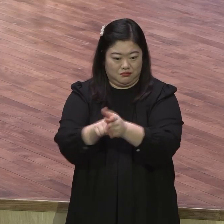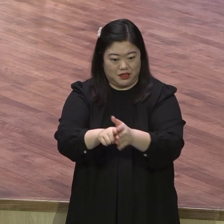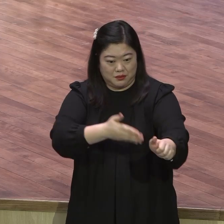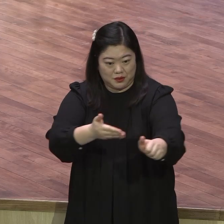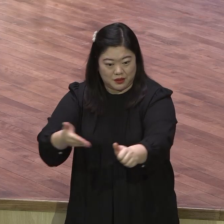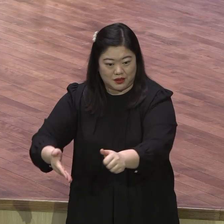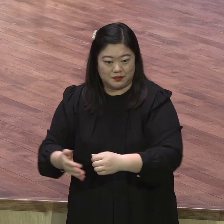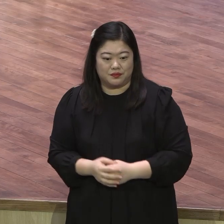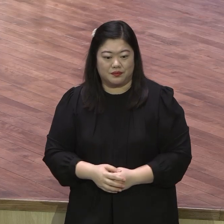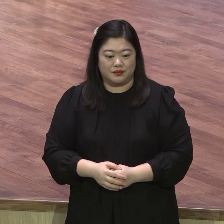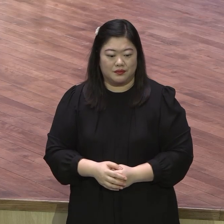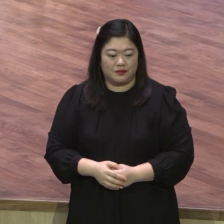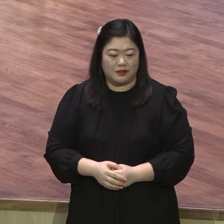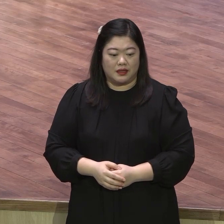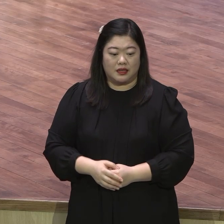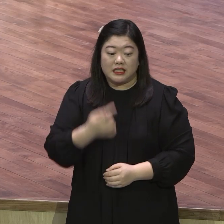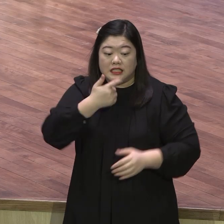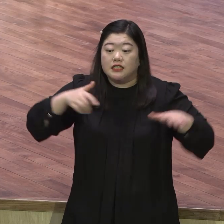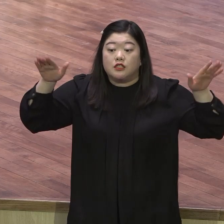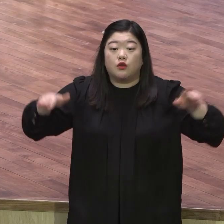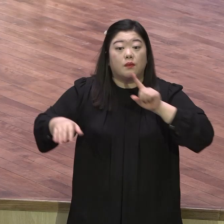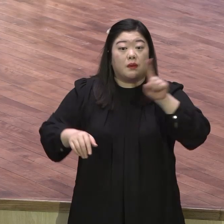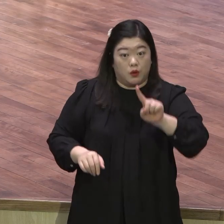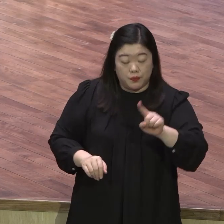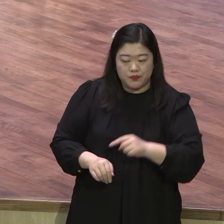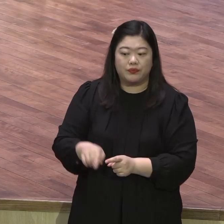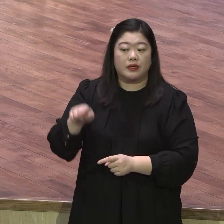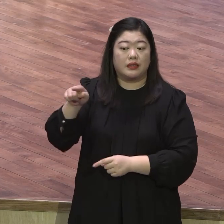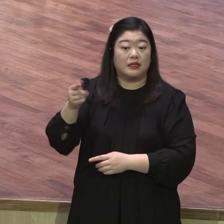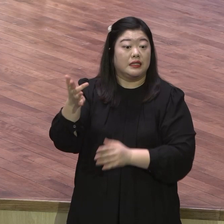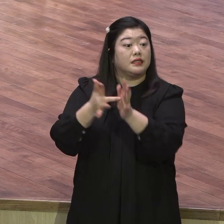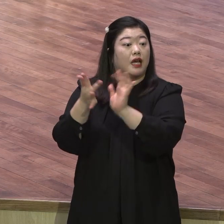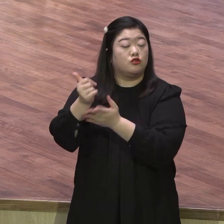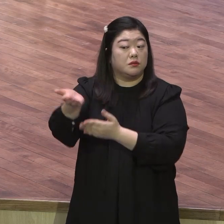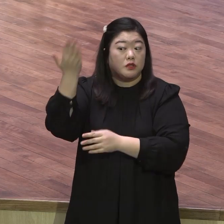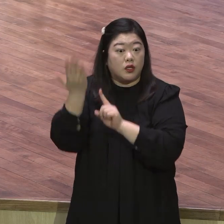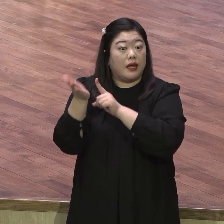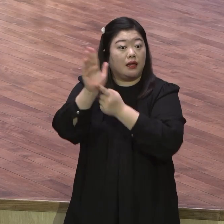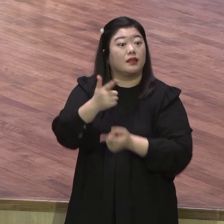이루어졌다. 그가 말씀하신 대로 살아나셨느니라.